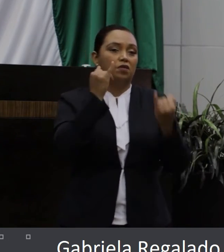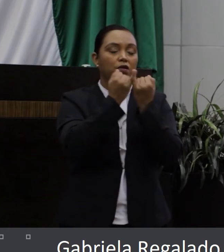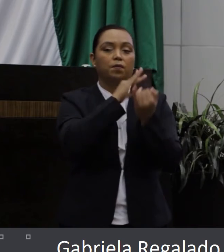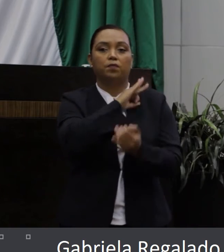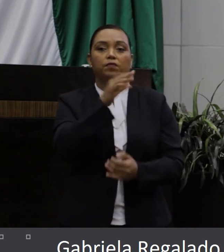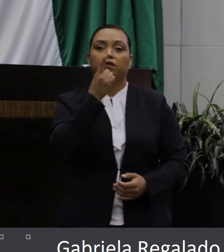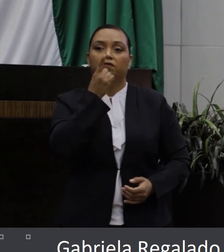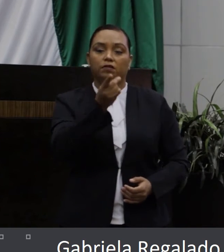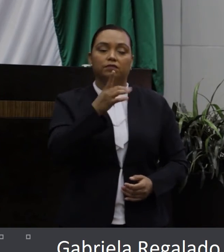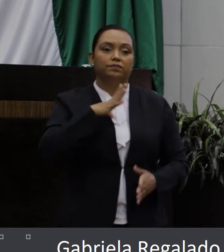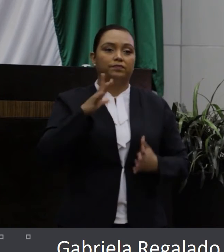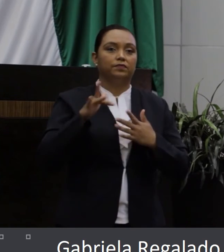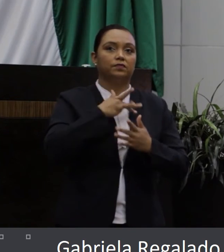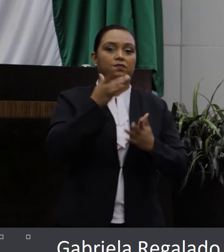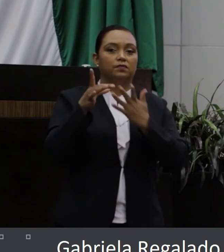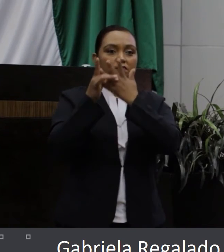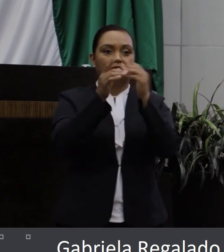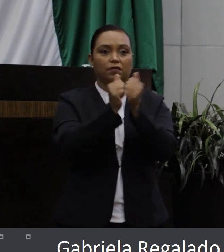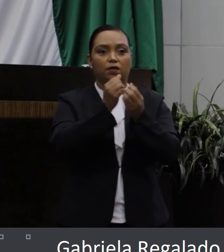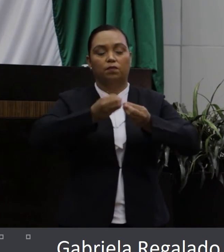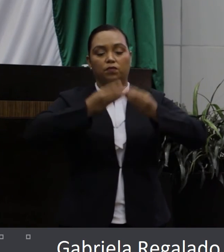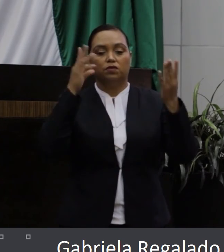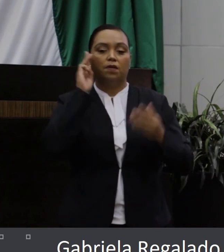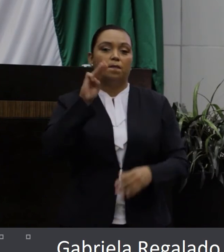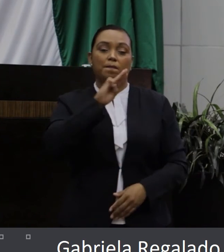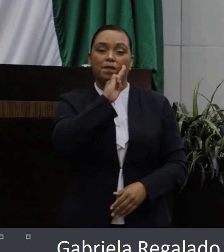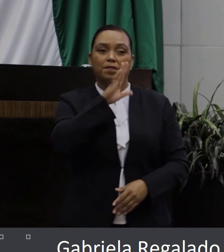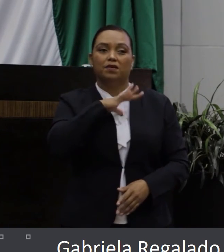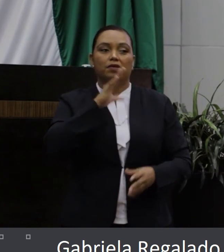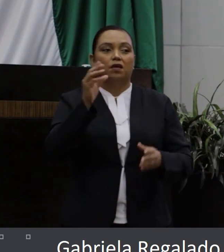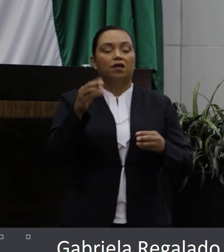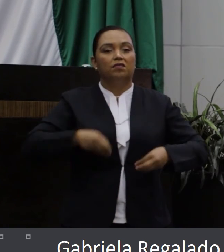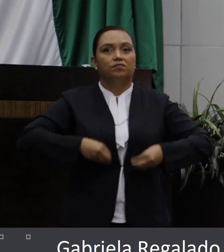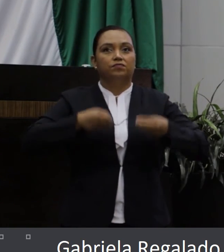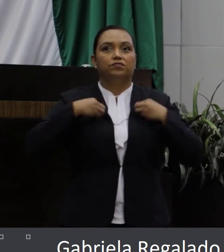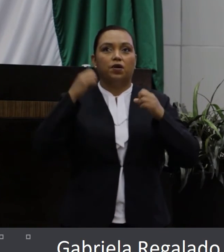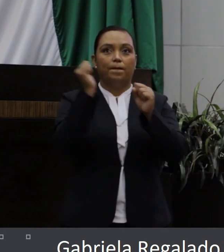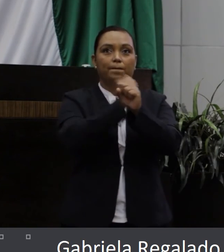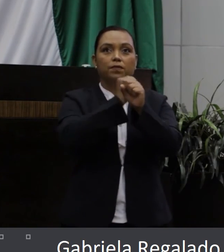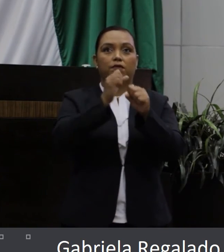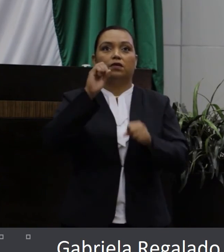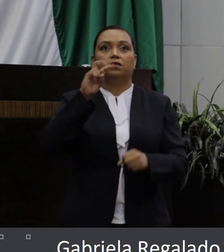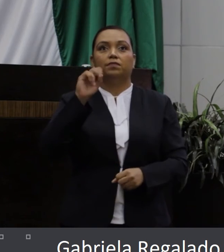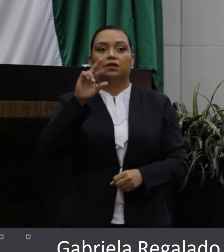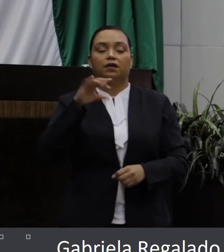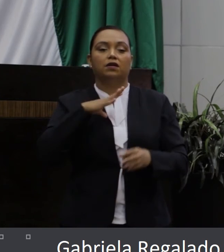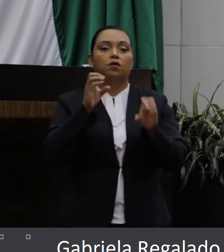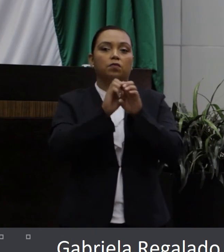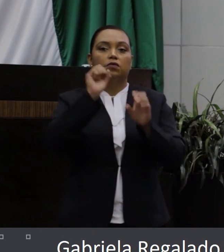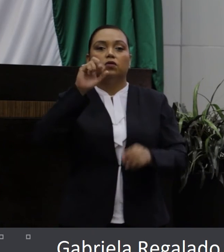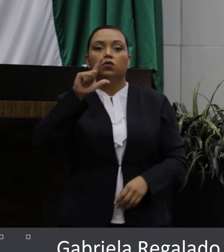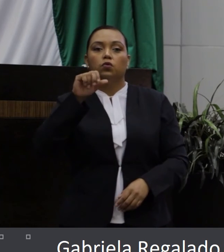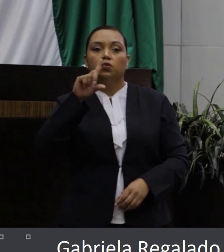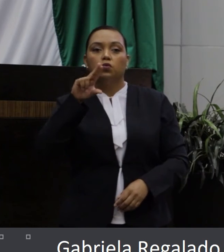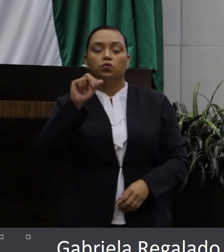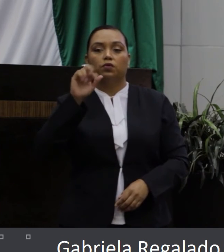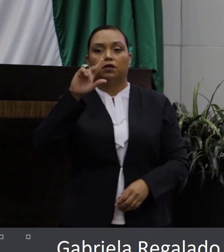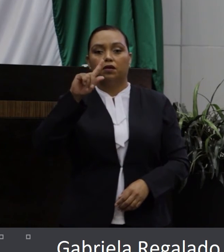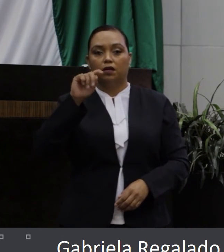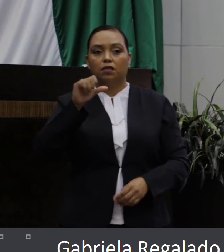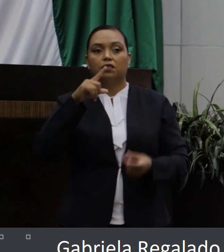puedo decir que me he comprometido con muchas madres que viven violencia vicaria, como Zaidi, Arlene, Lulú, con las que